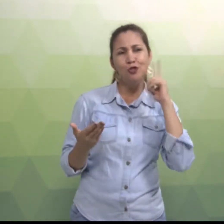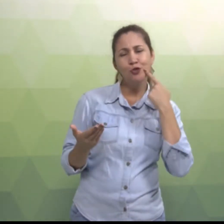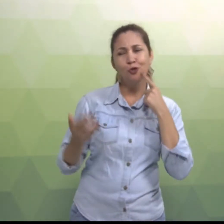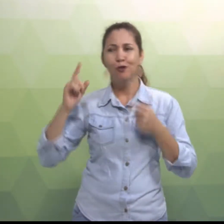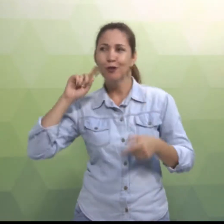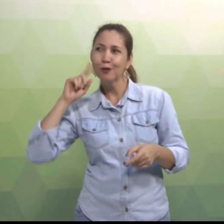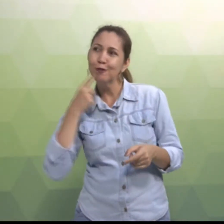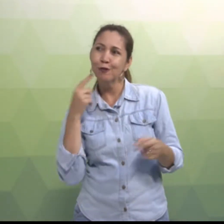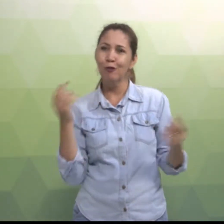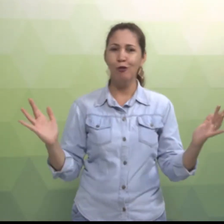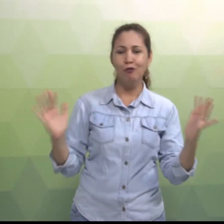outros surdos.